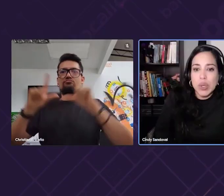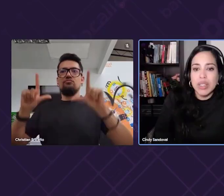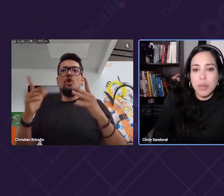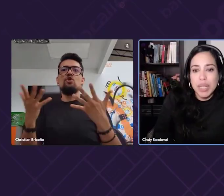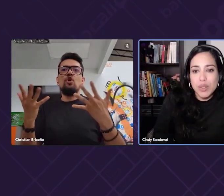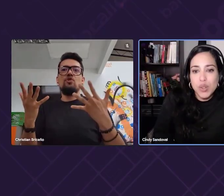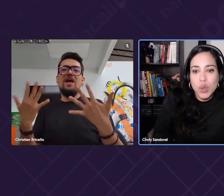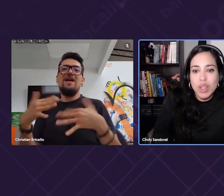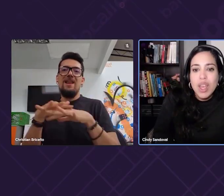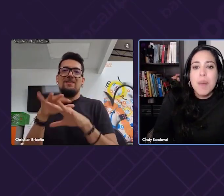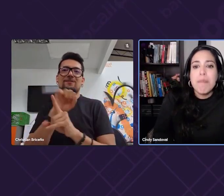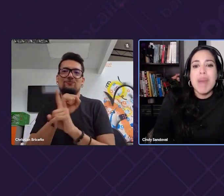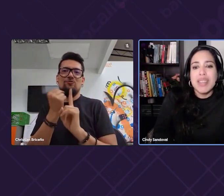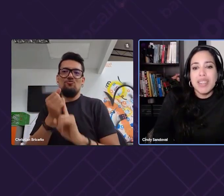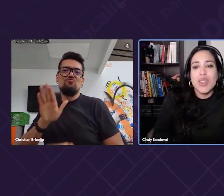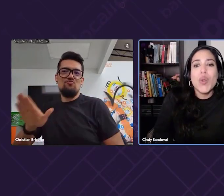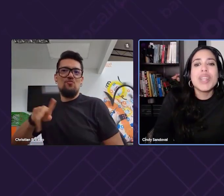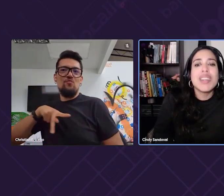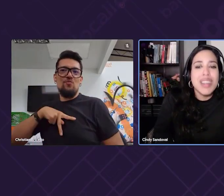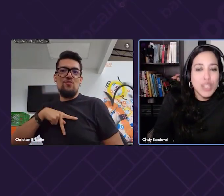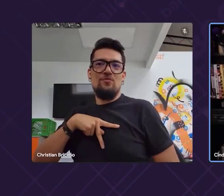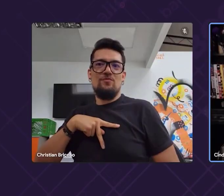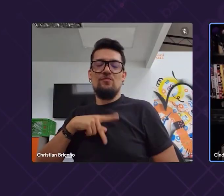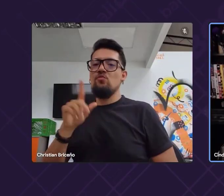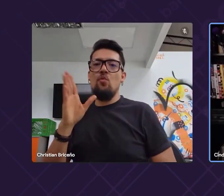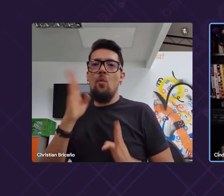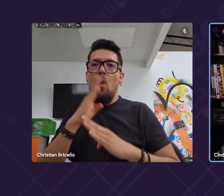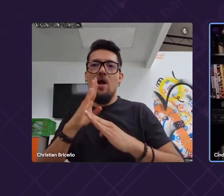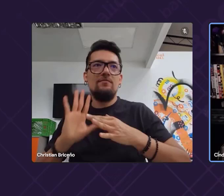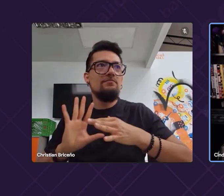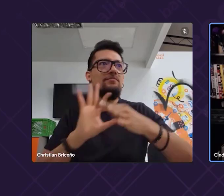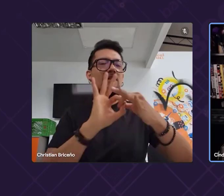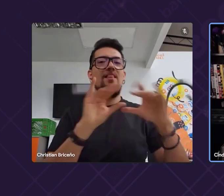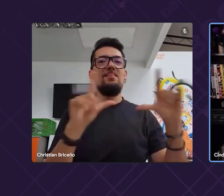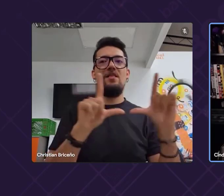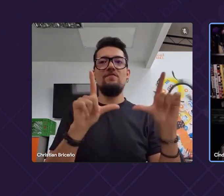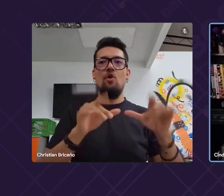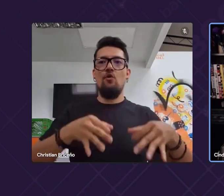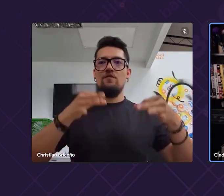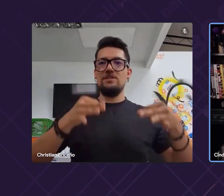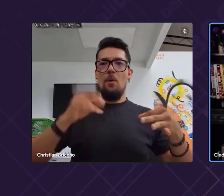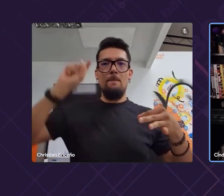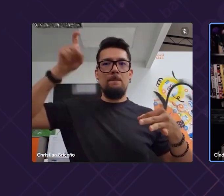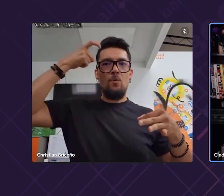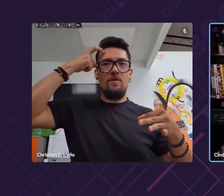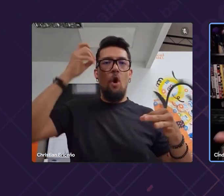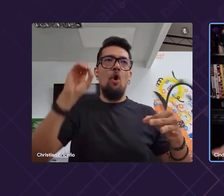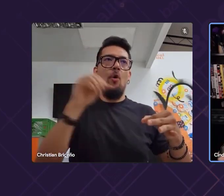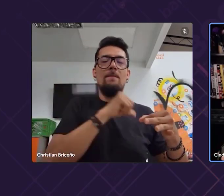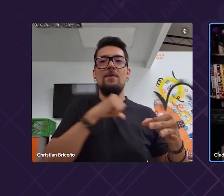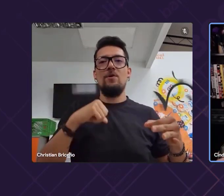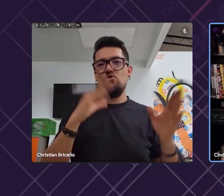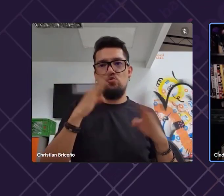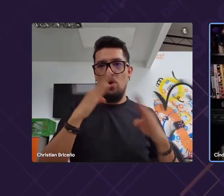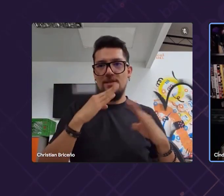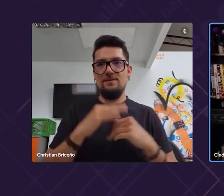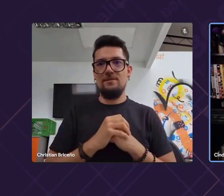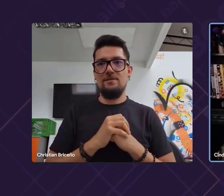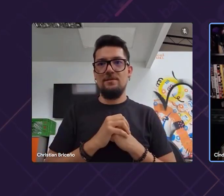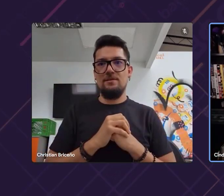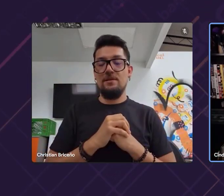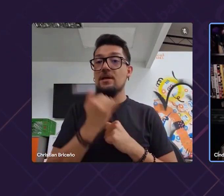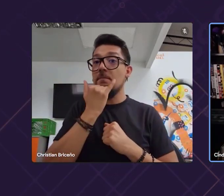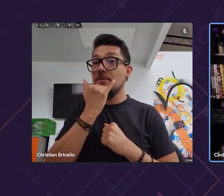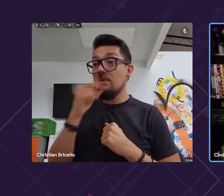del servicio de interpretación más que todo en redes sociales personales, porque no tienen convenio con canales, o como